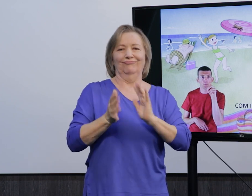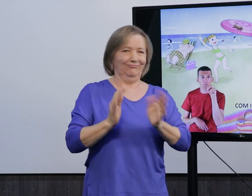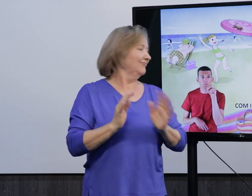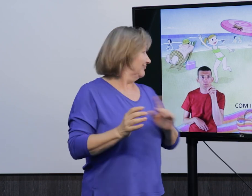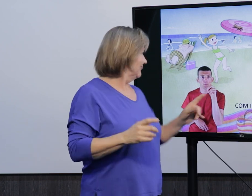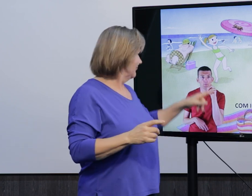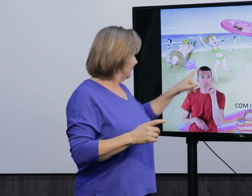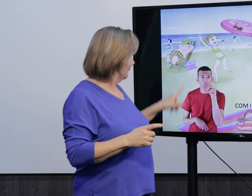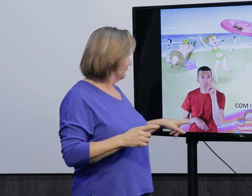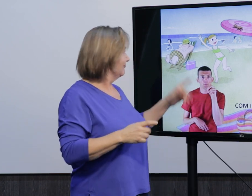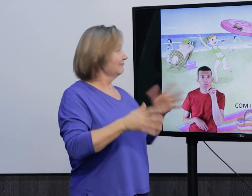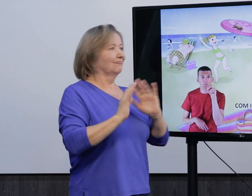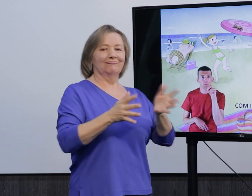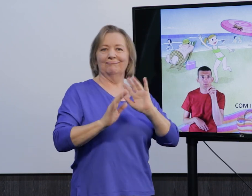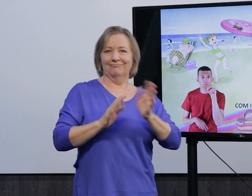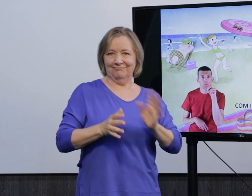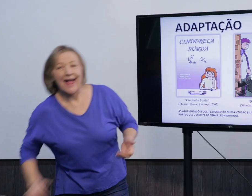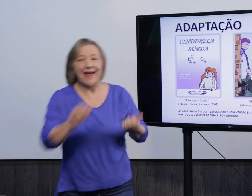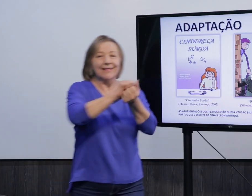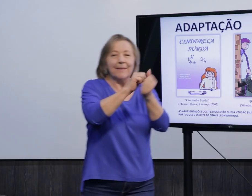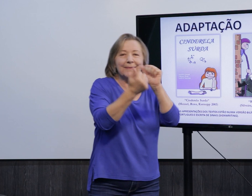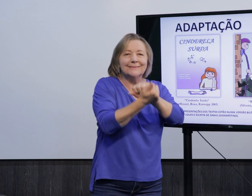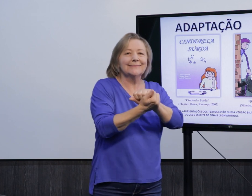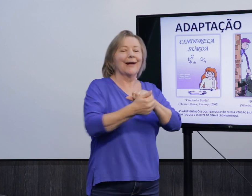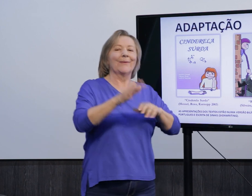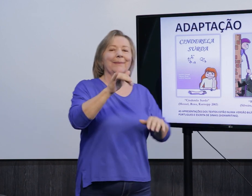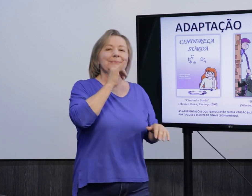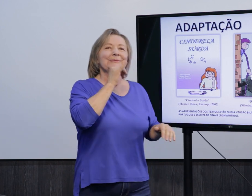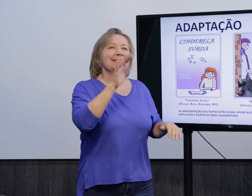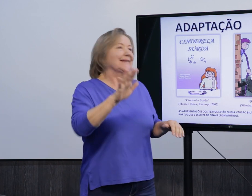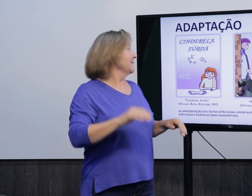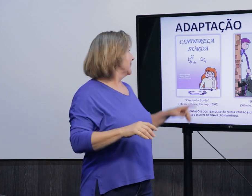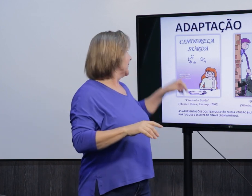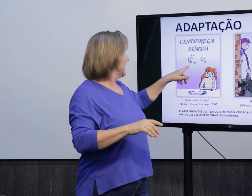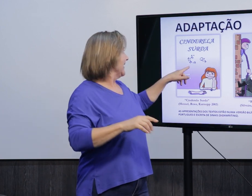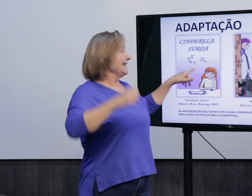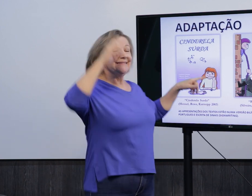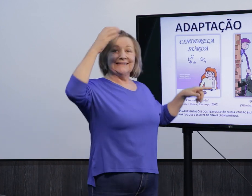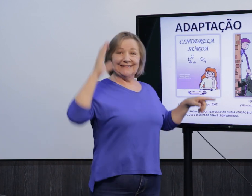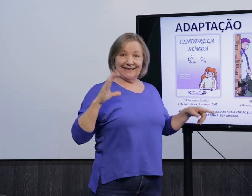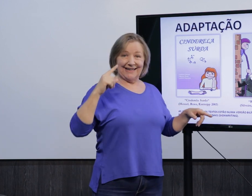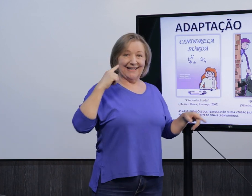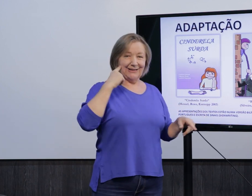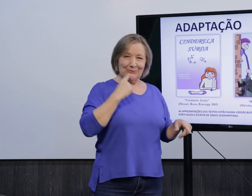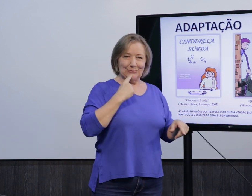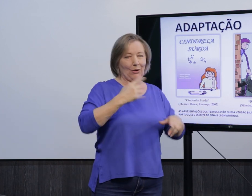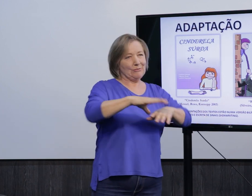né fazendo a Interpretação da história a adaptação é quando por exemplo aqui a